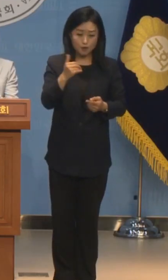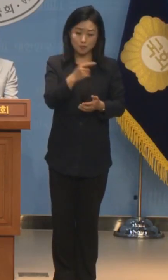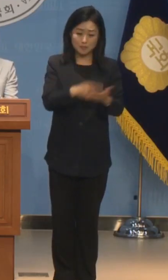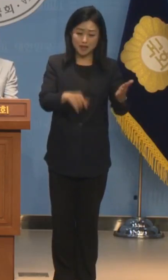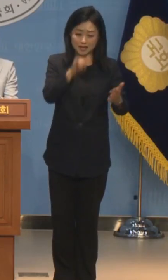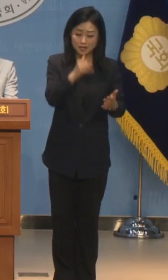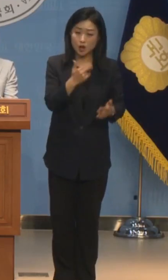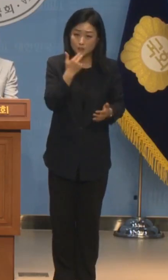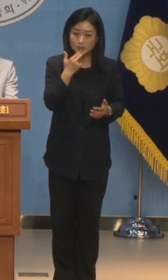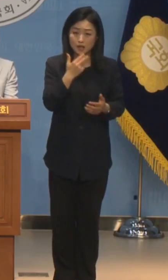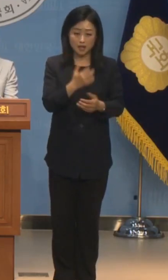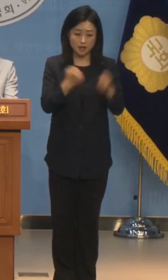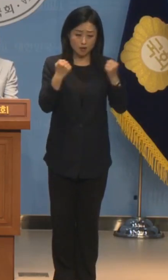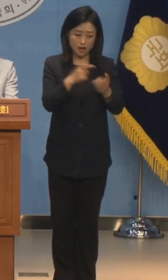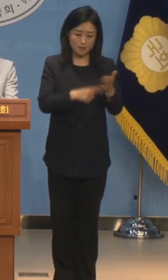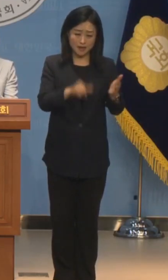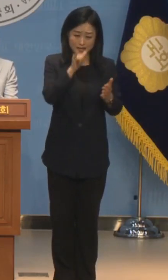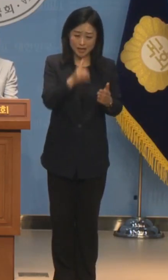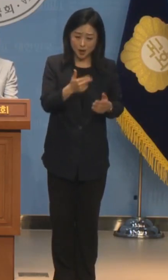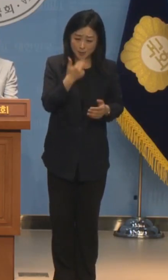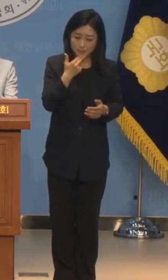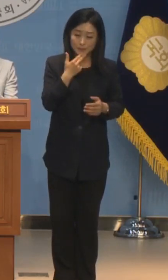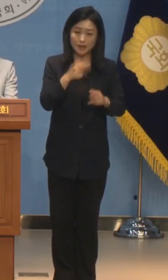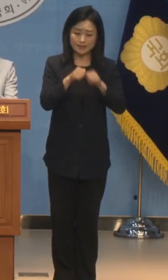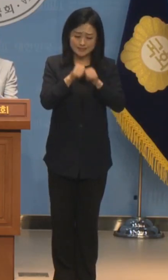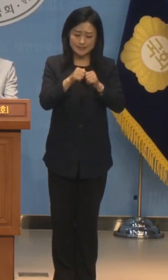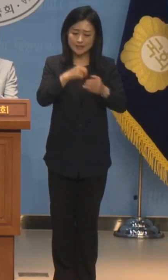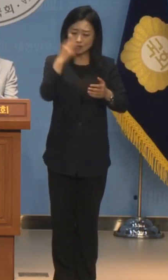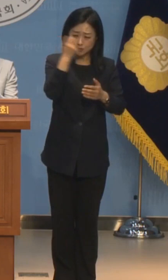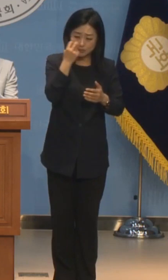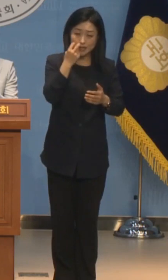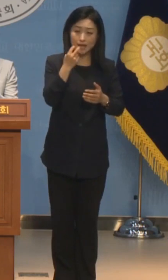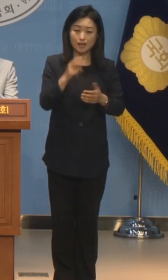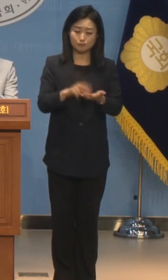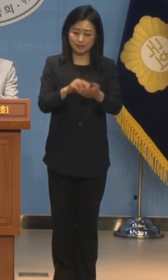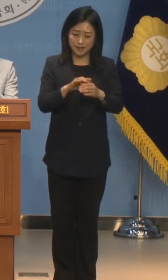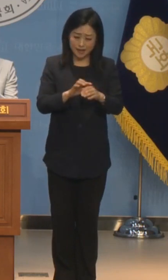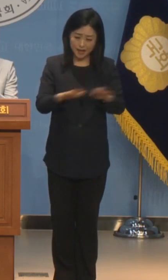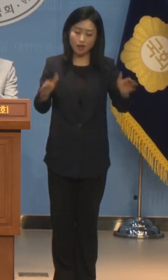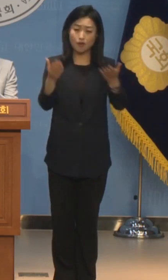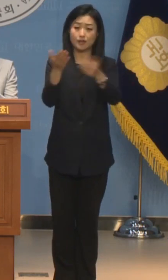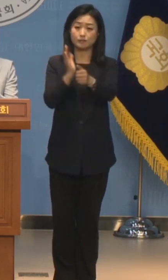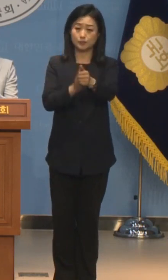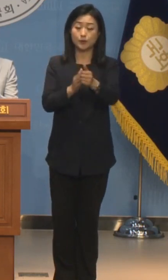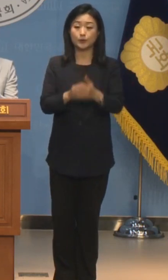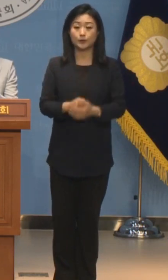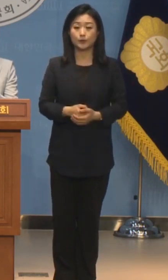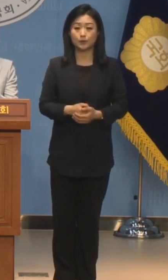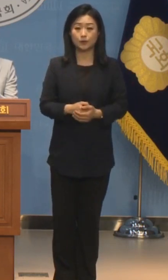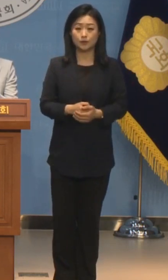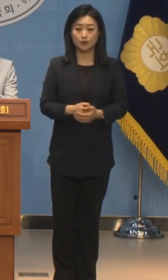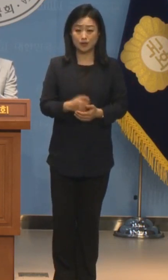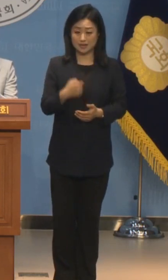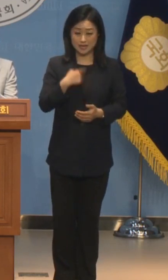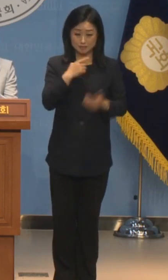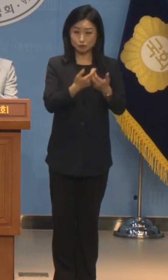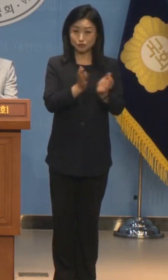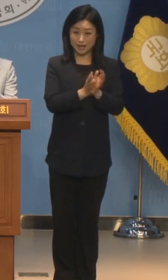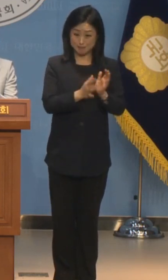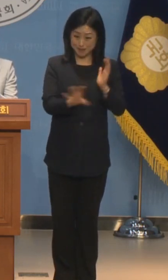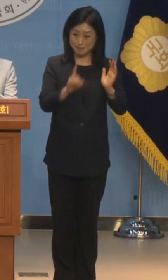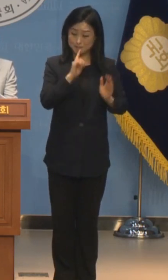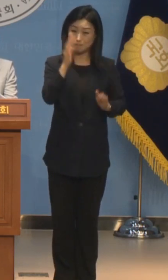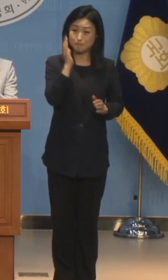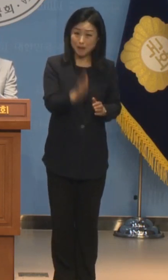국민 건강에 끼칠 악영 악 영향을 방지할 대책을 마련하십시오 괴담 운은 하기 전에